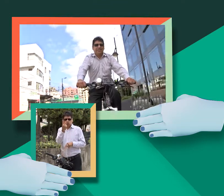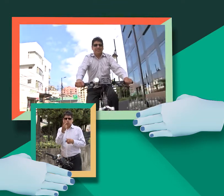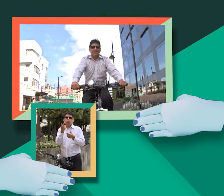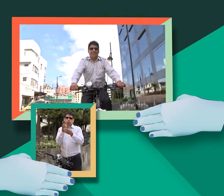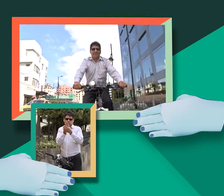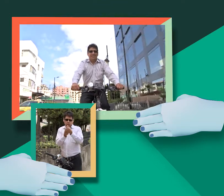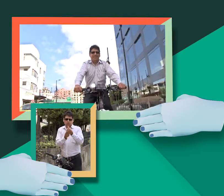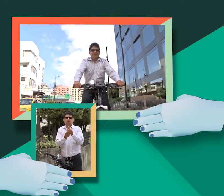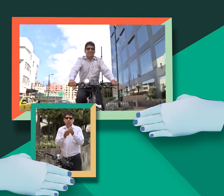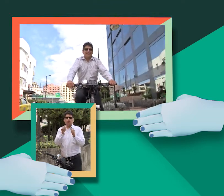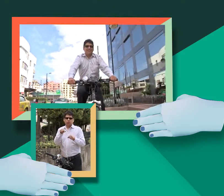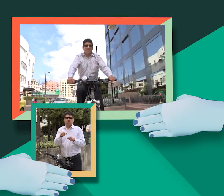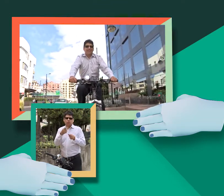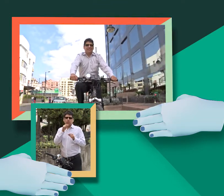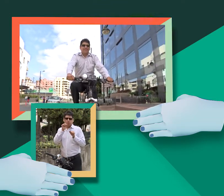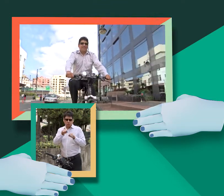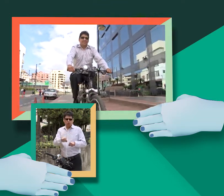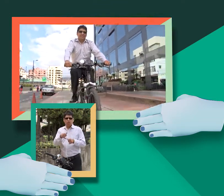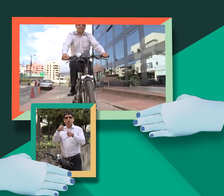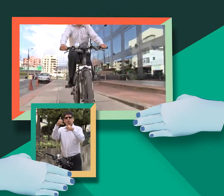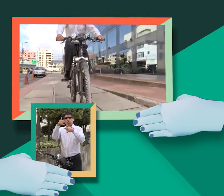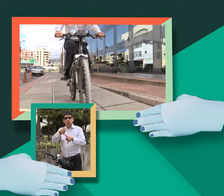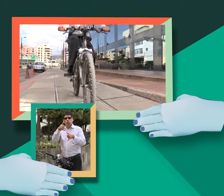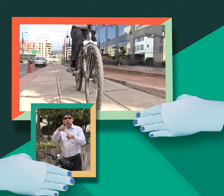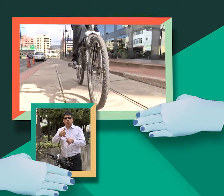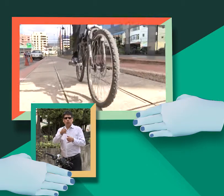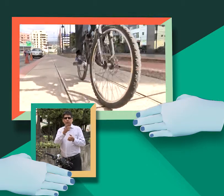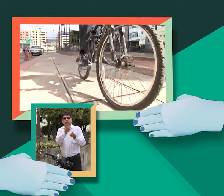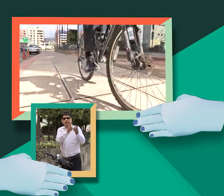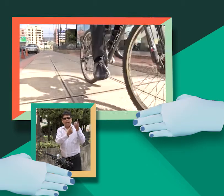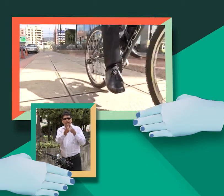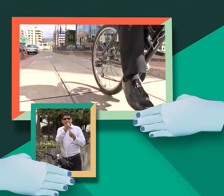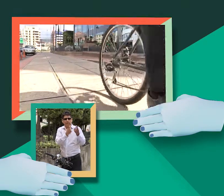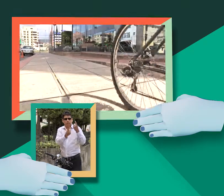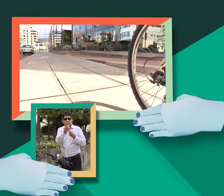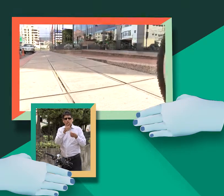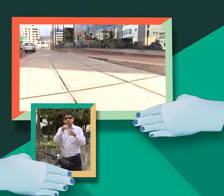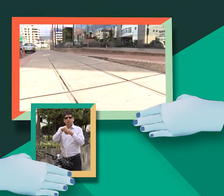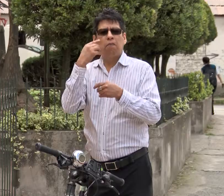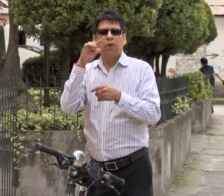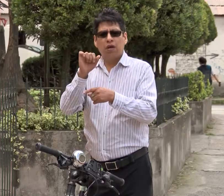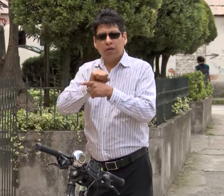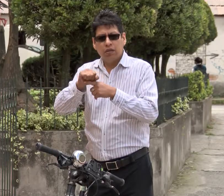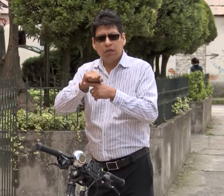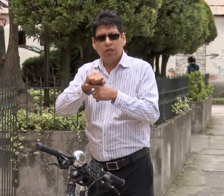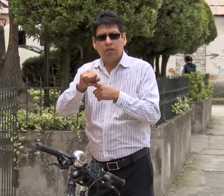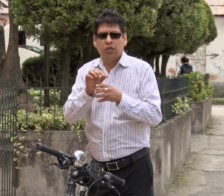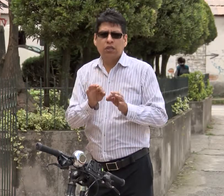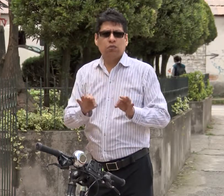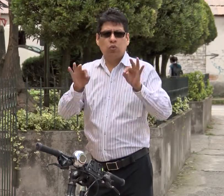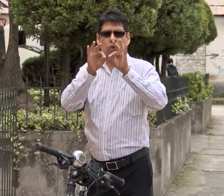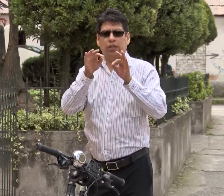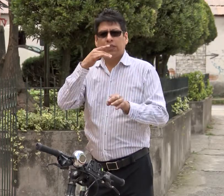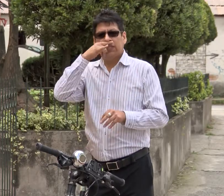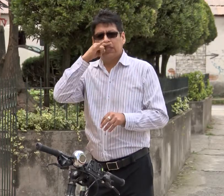les invita para que nos visiten en nuestro club deportivo tenemos escritas niñas